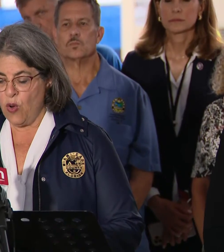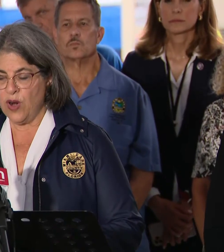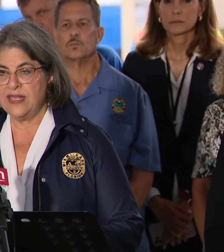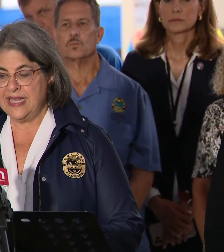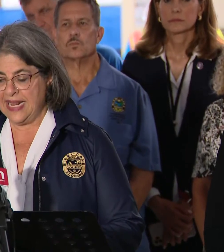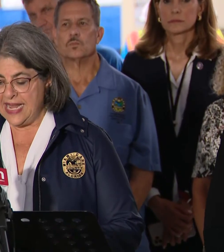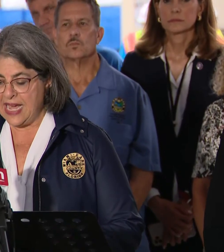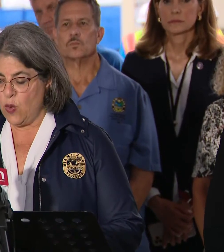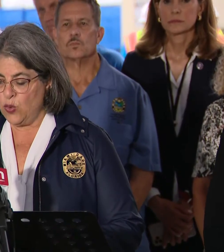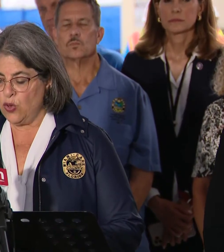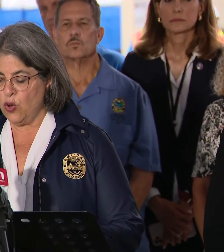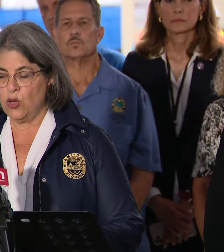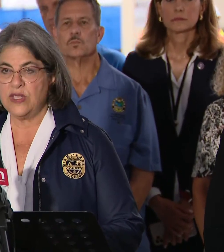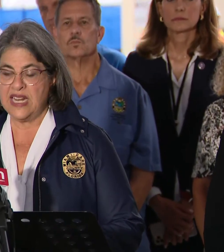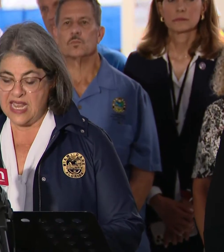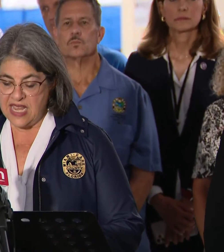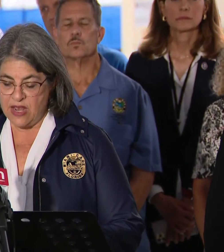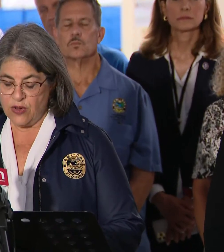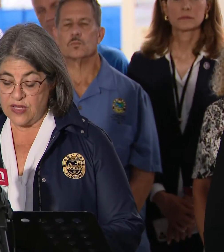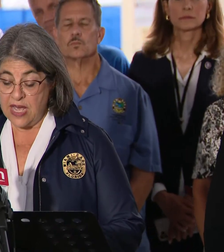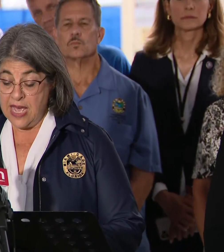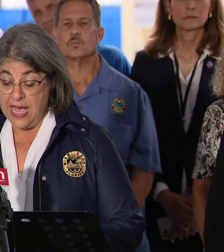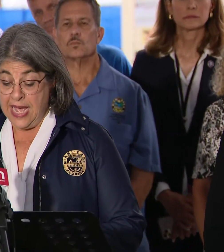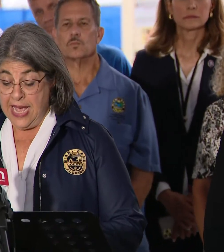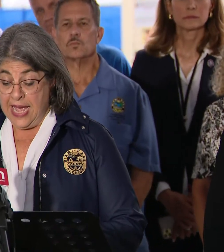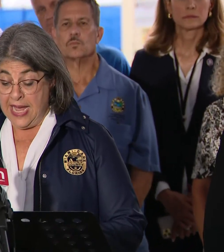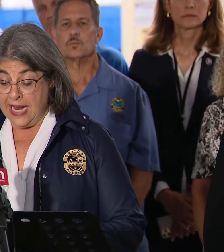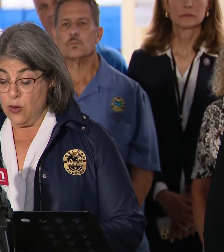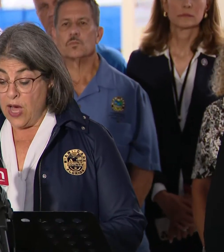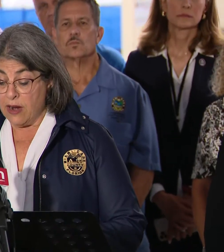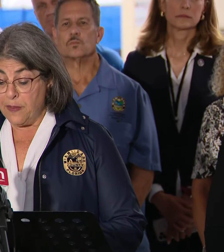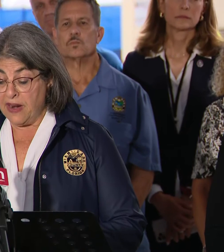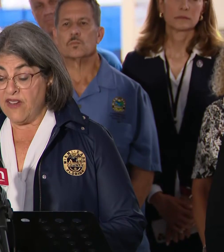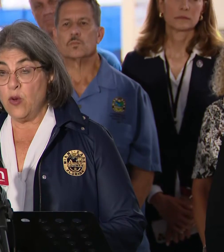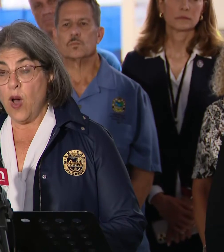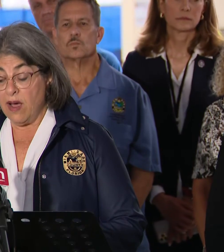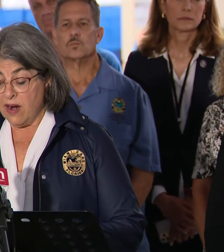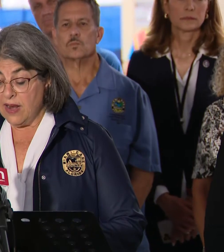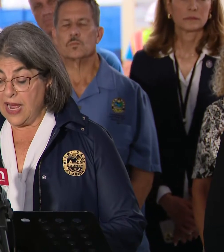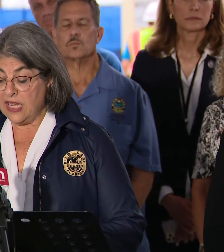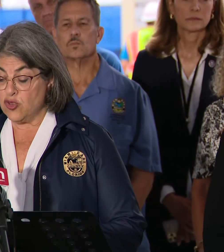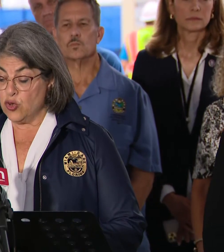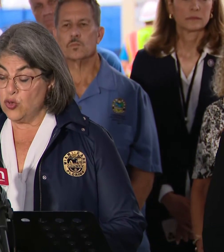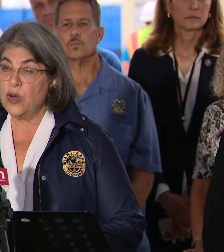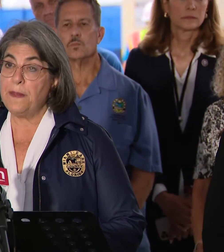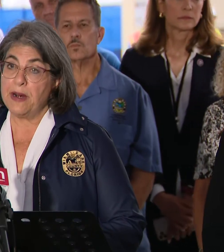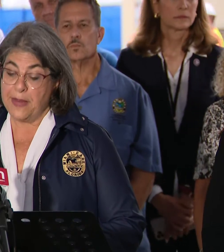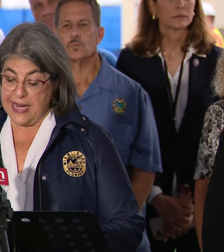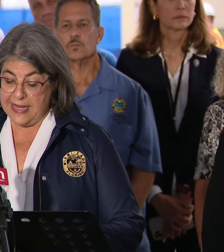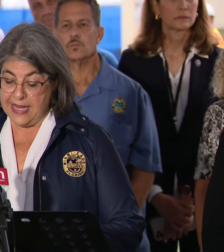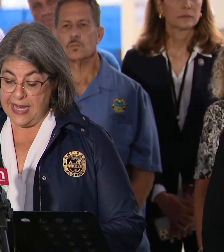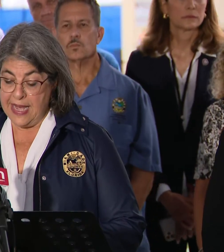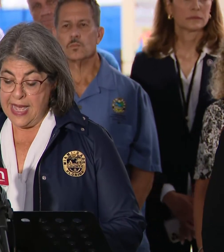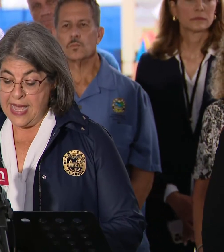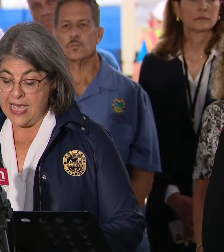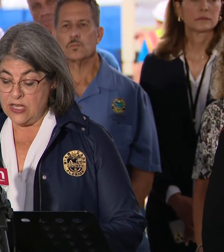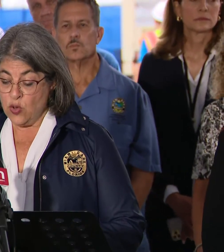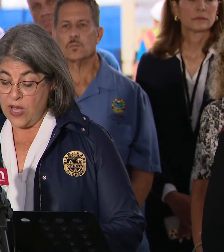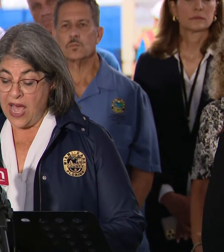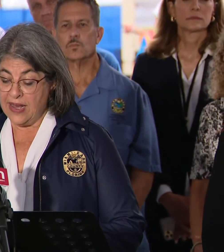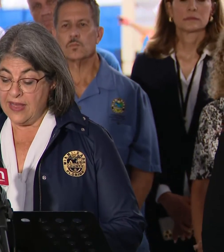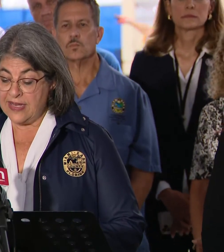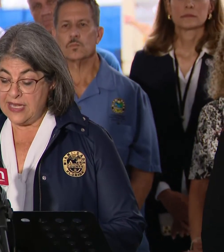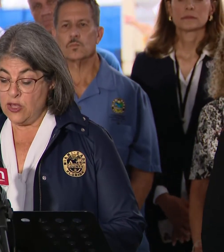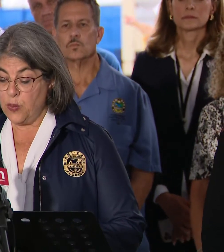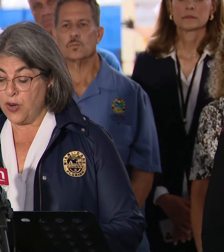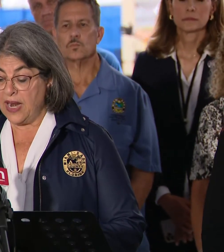24 horas del día junto con los ingenieros en el lugar para evaluar la estructura permanente, y